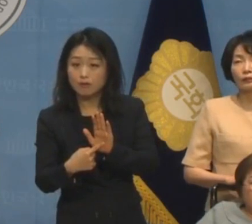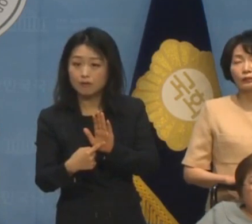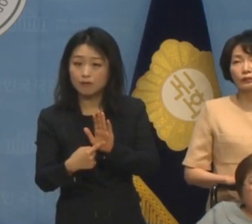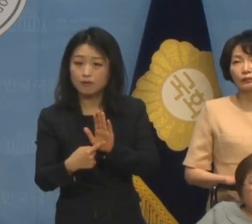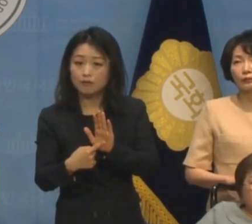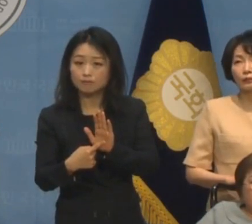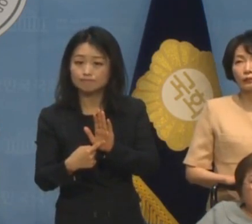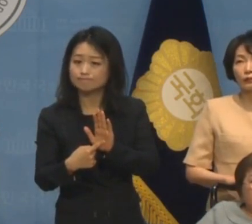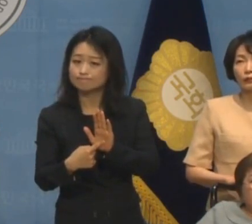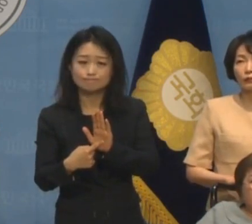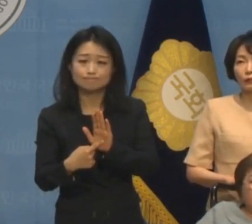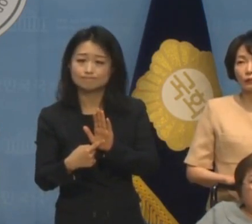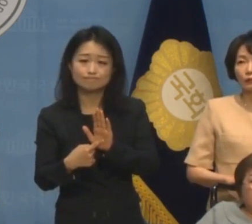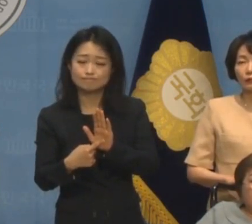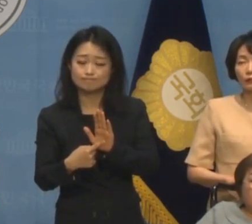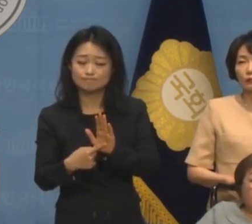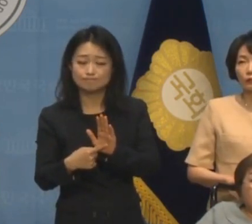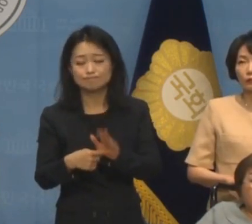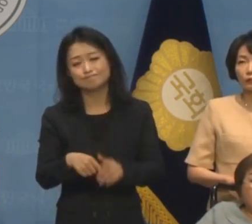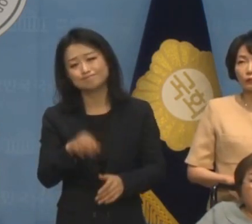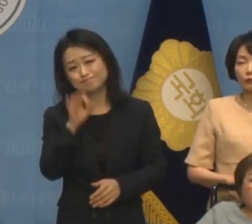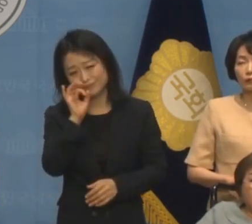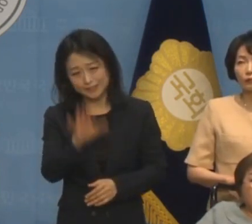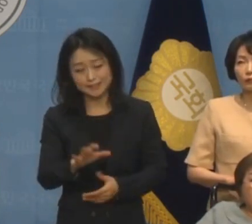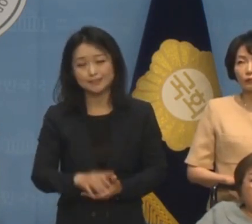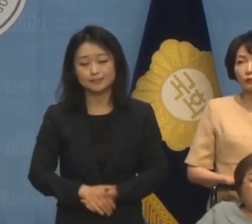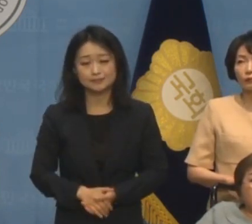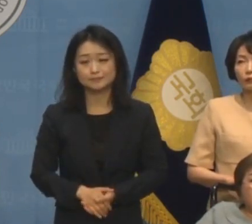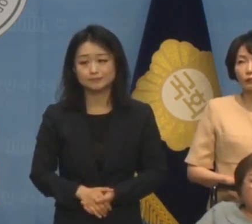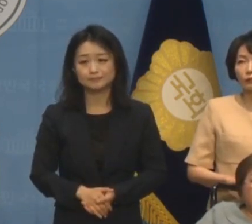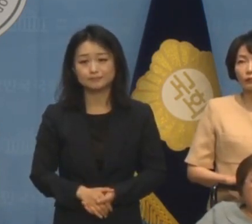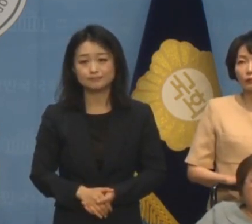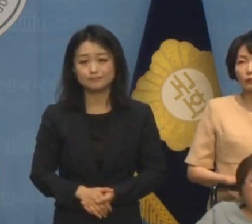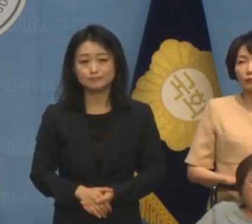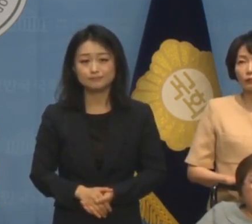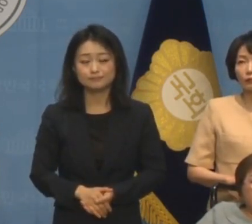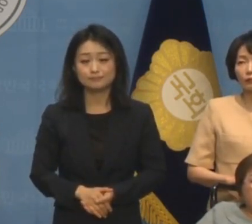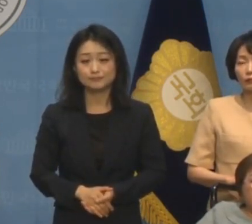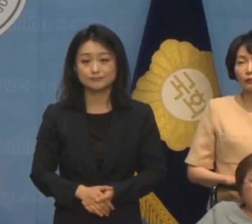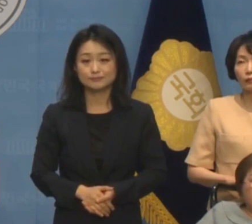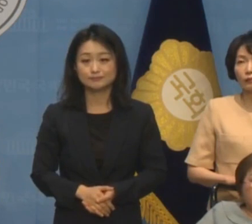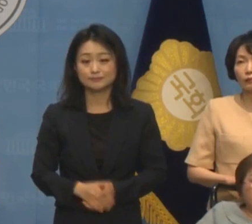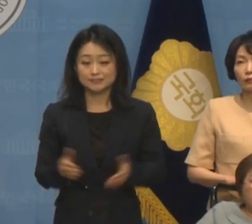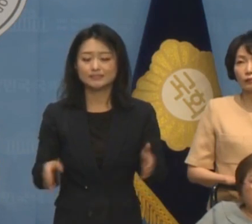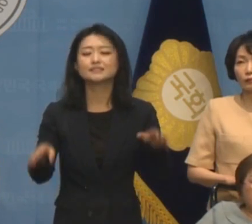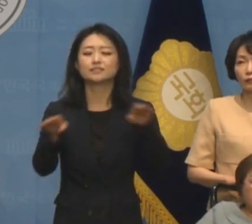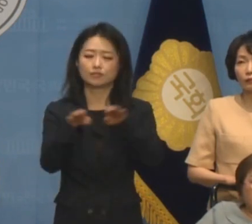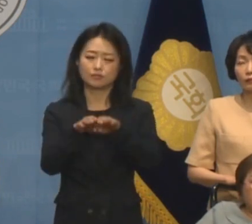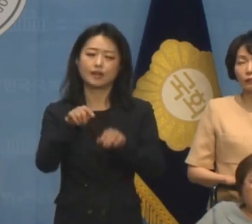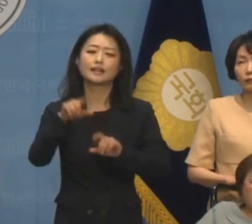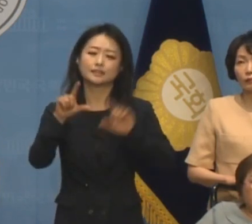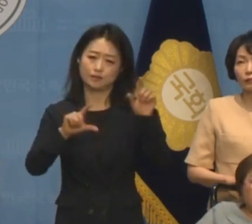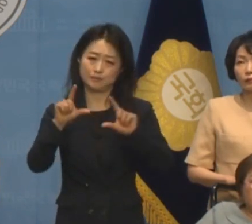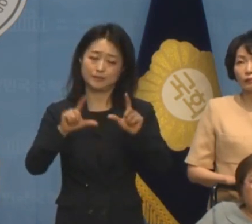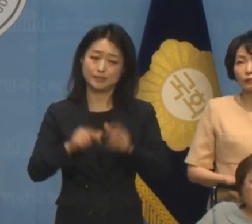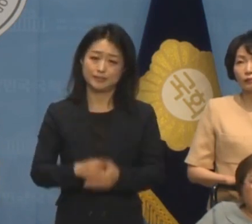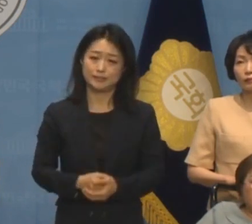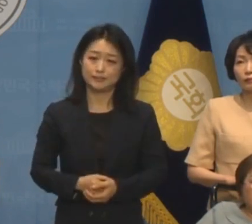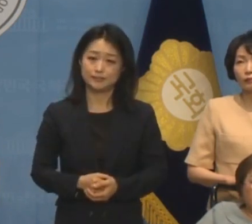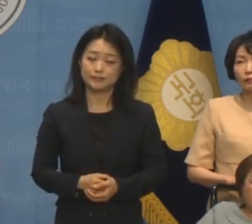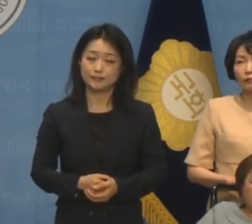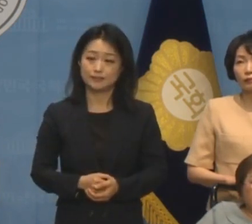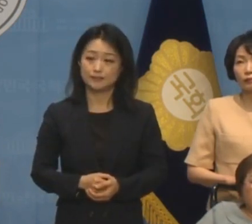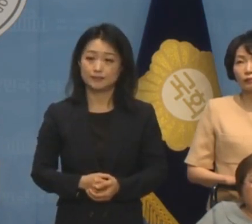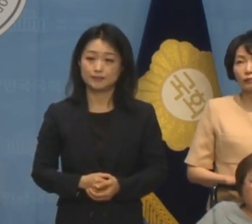노출되는 것이 거의 많지 않는 것이 현실입니다. 그것이 시설입니다.